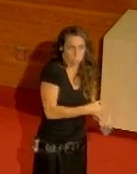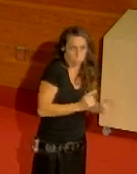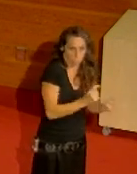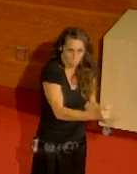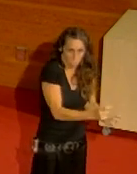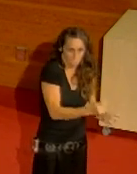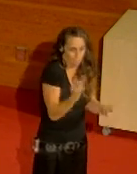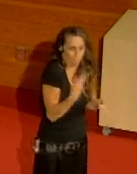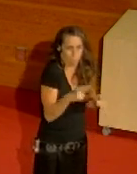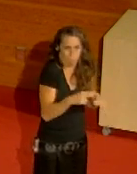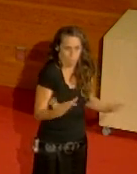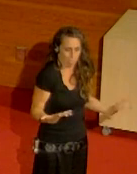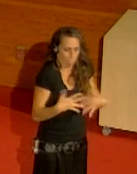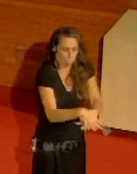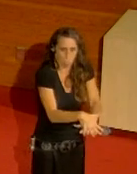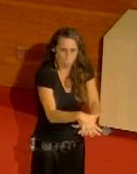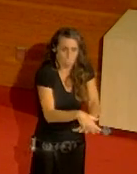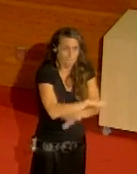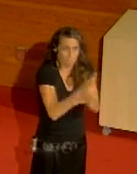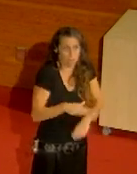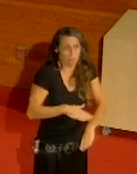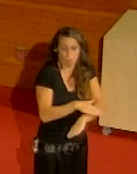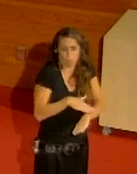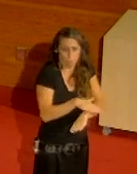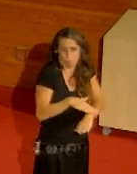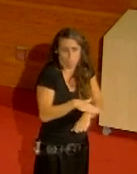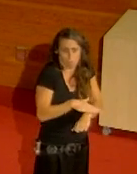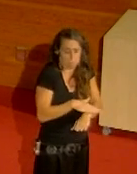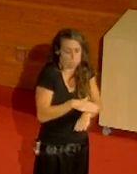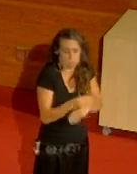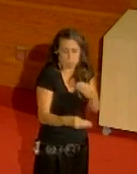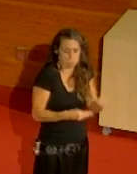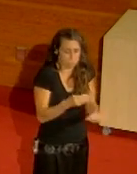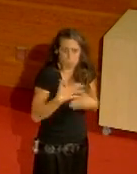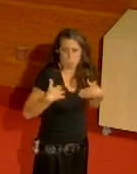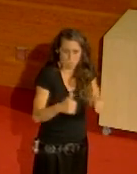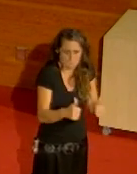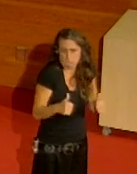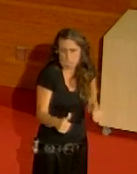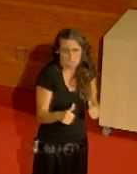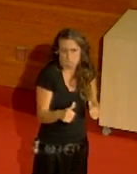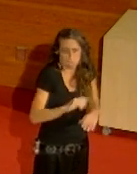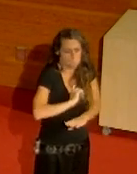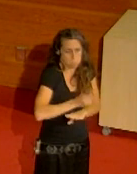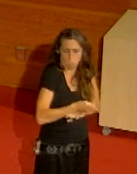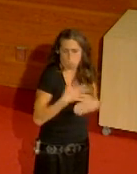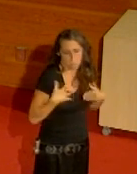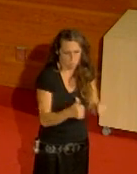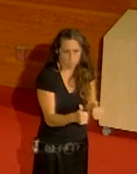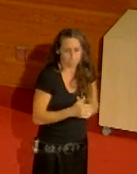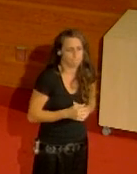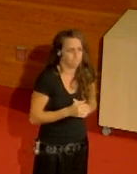politizarla pues al final es el gobierno el que puede hacer lo que imponer la agenda legislativa que quiera